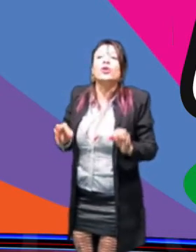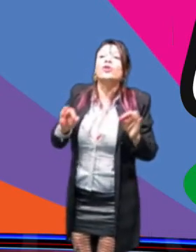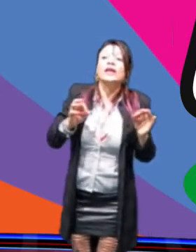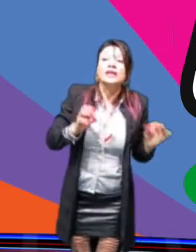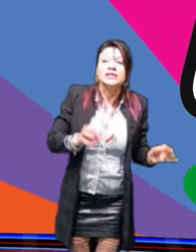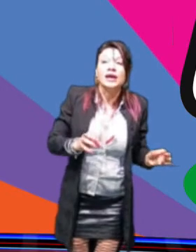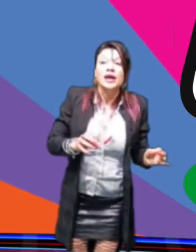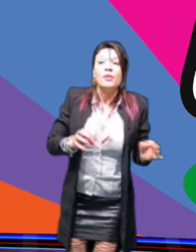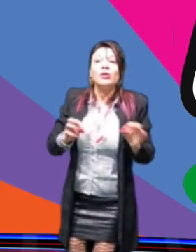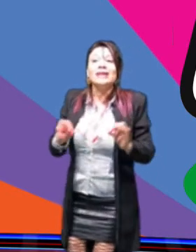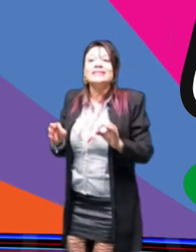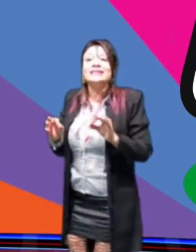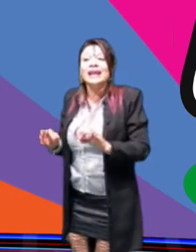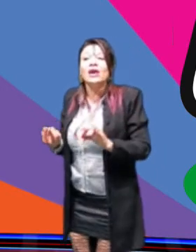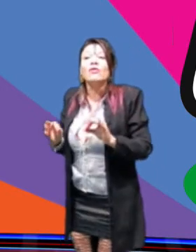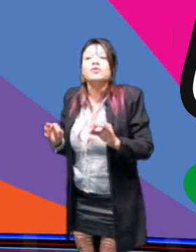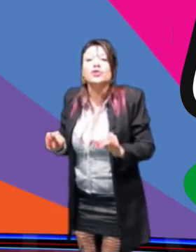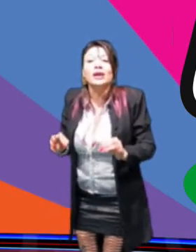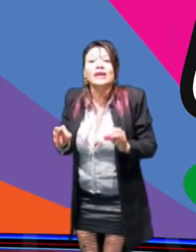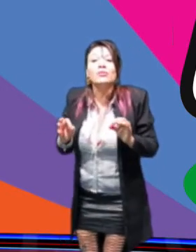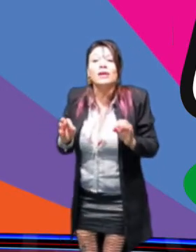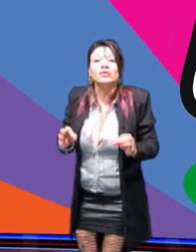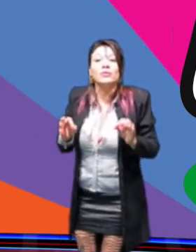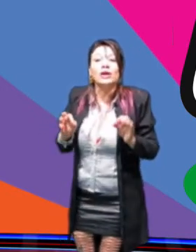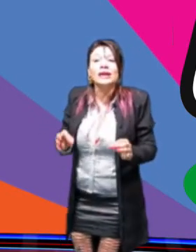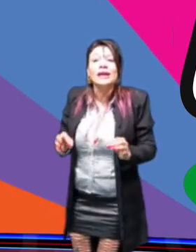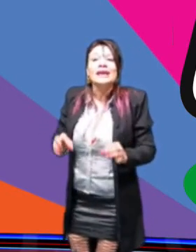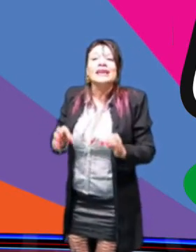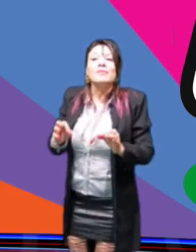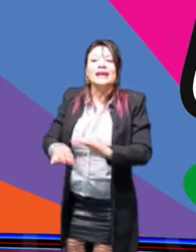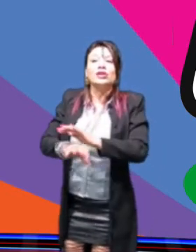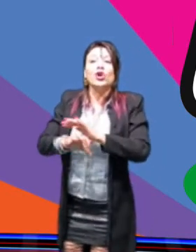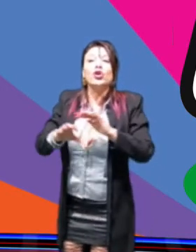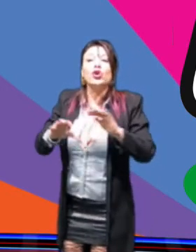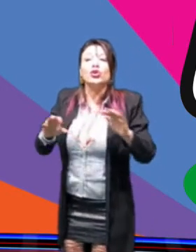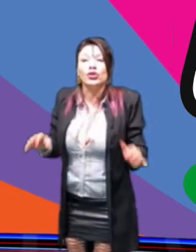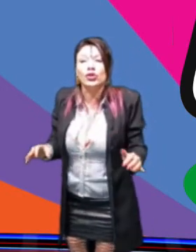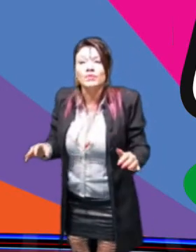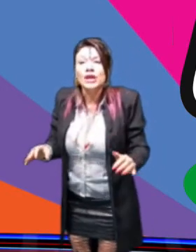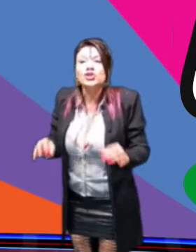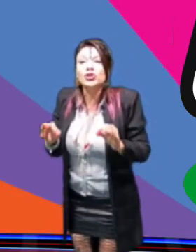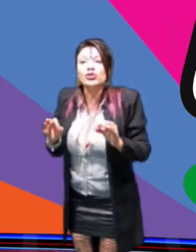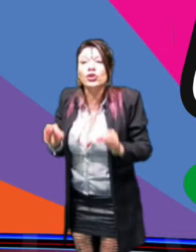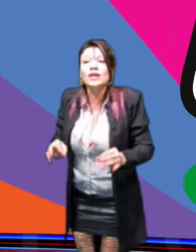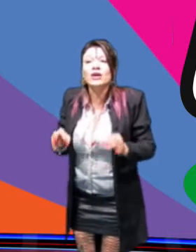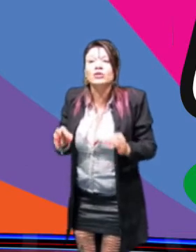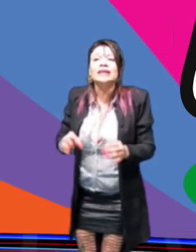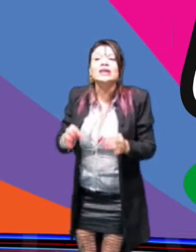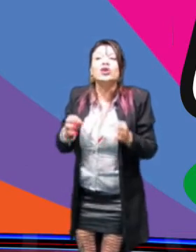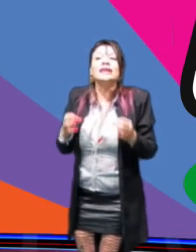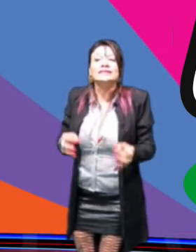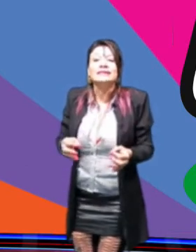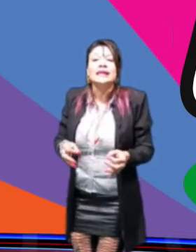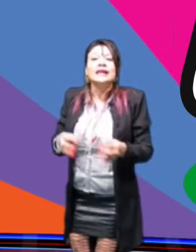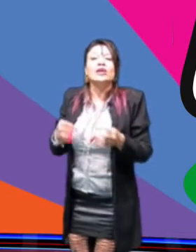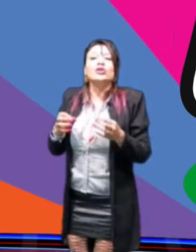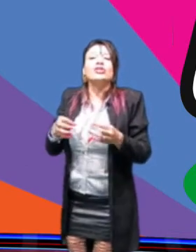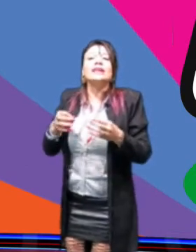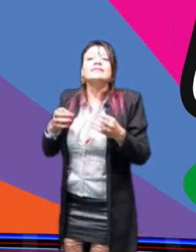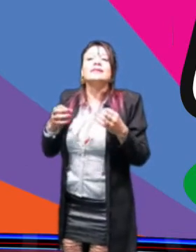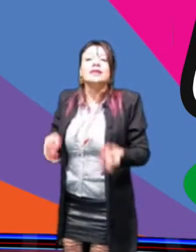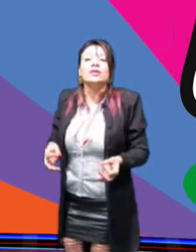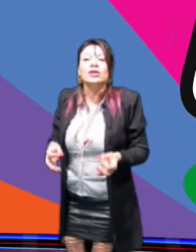de ella, porque es tal la confusión que ha tomado esta mujer que mezcla todo con todo. Son todas cosas inconexas que no